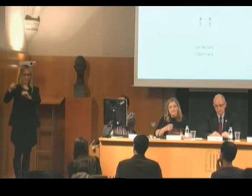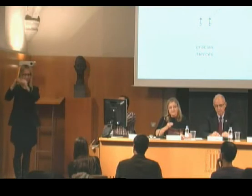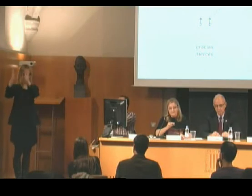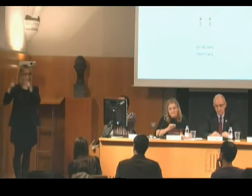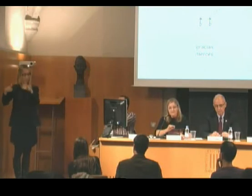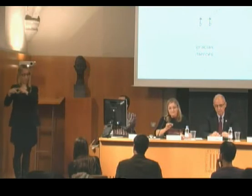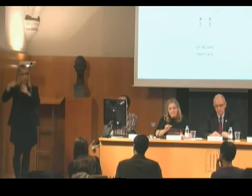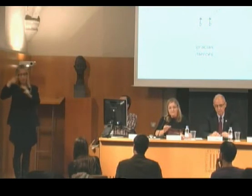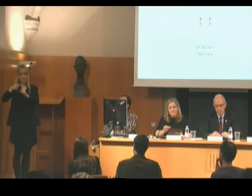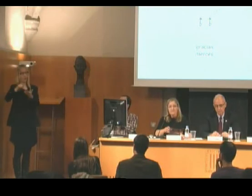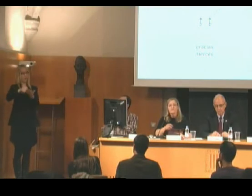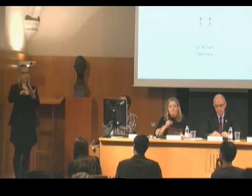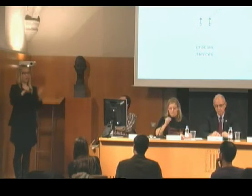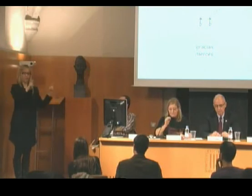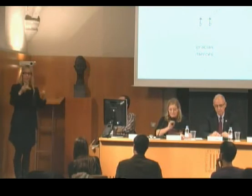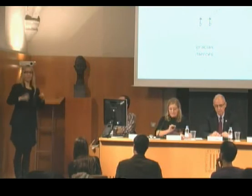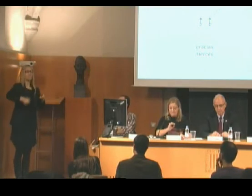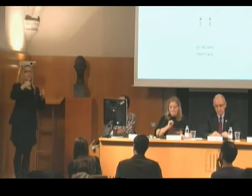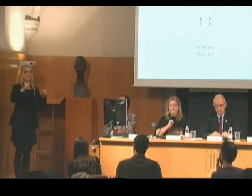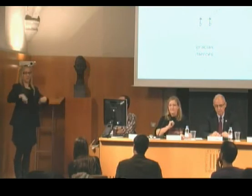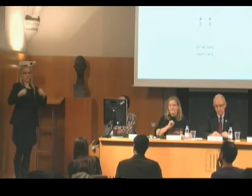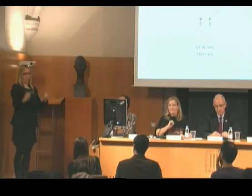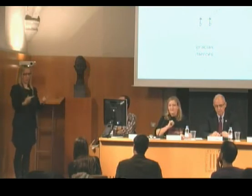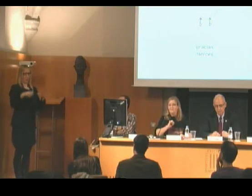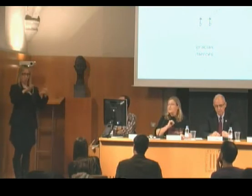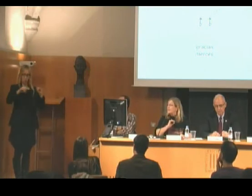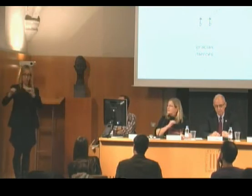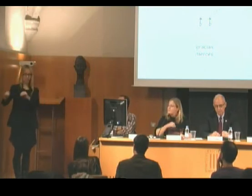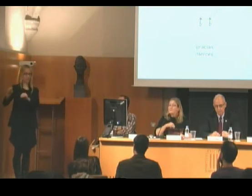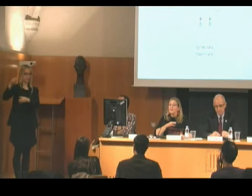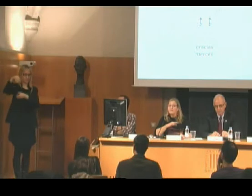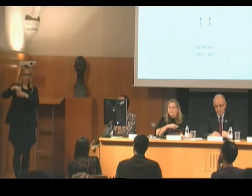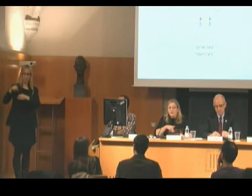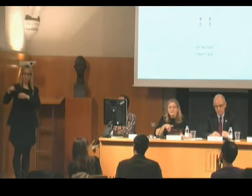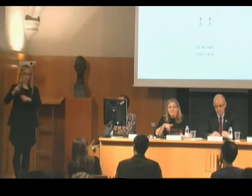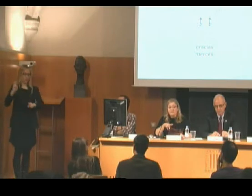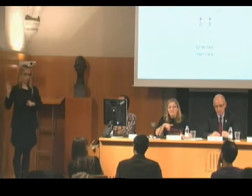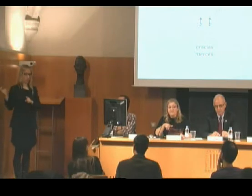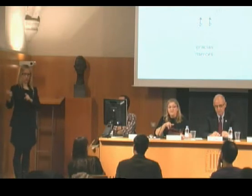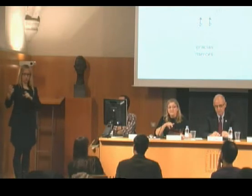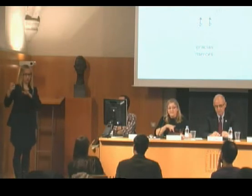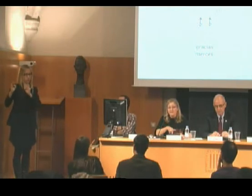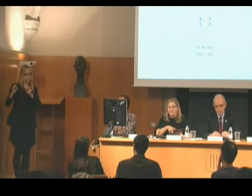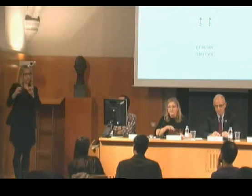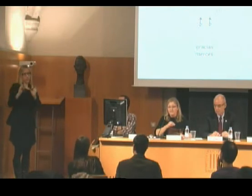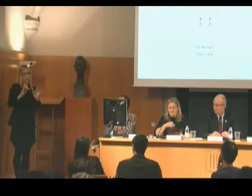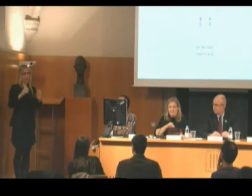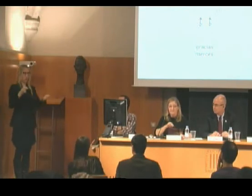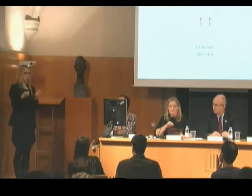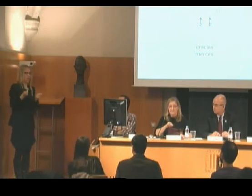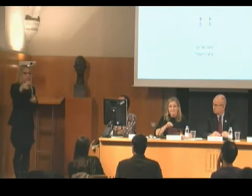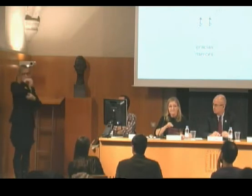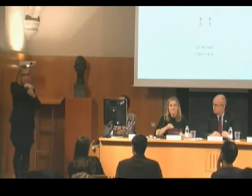sigui més natural, utilitzar els mecanismes habituals de coordinació interna de